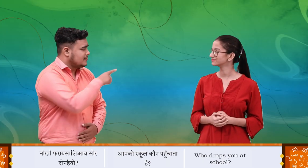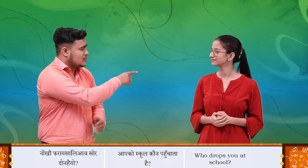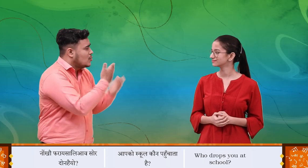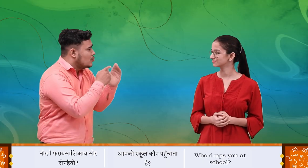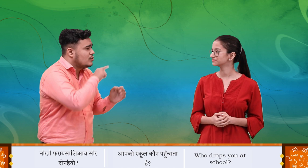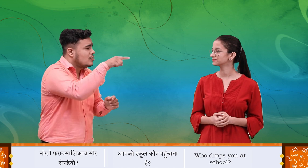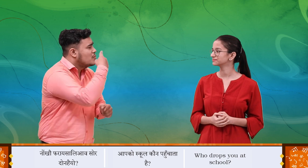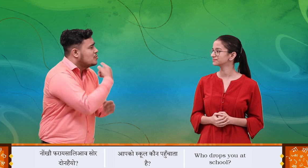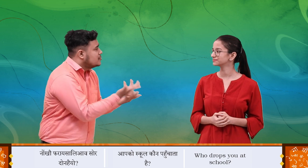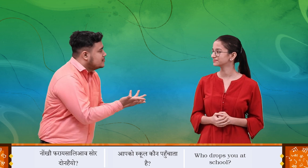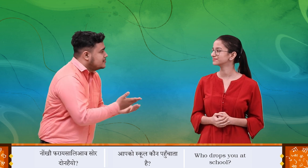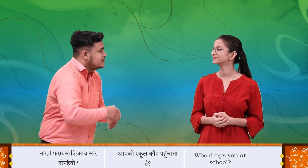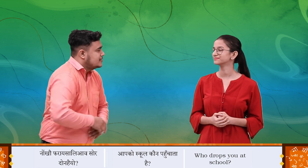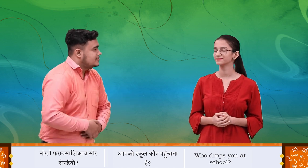Nungko poraisaliyao sir dunhiye?